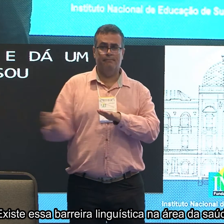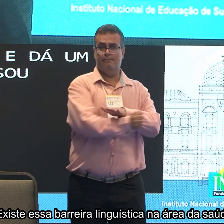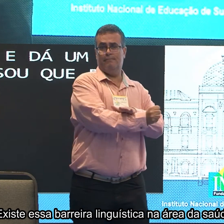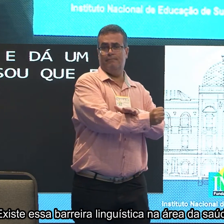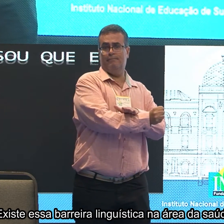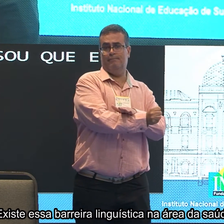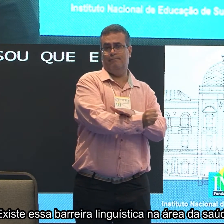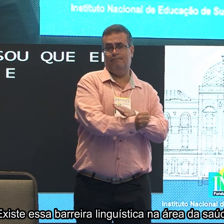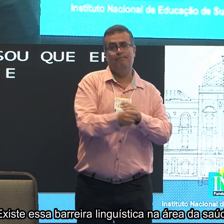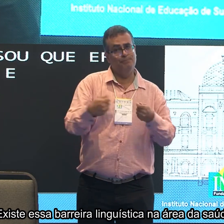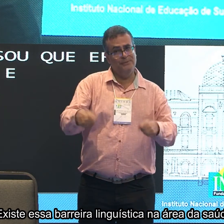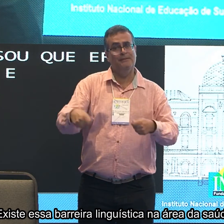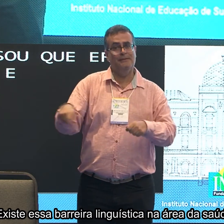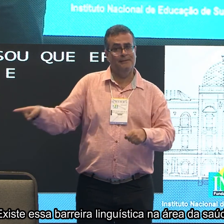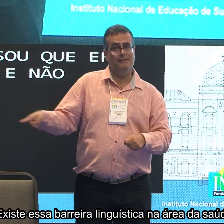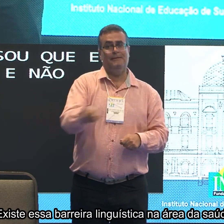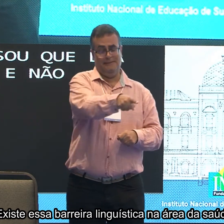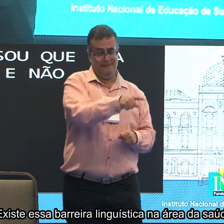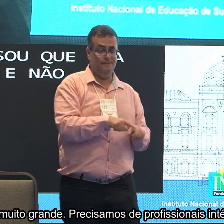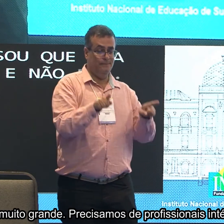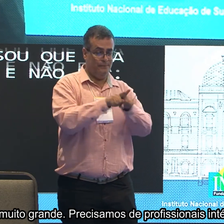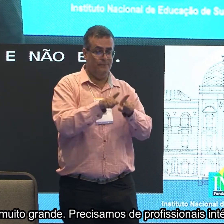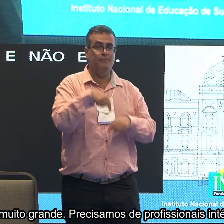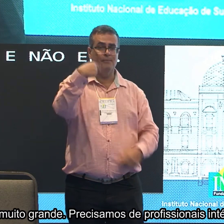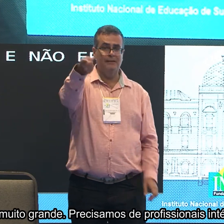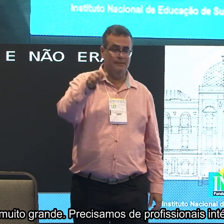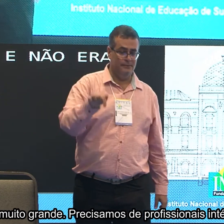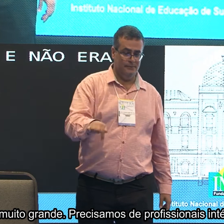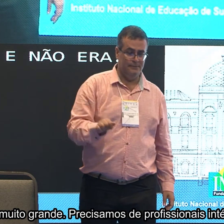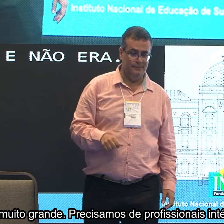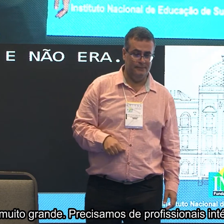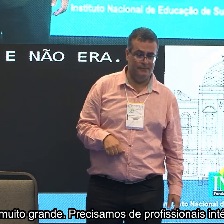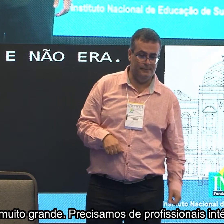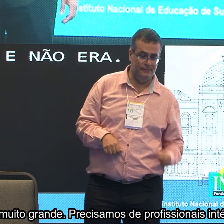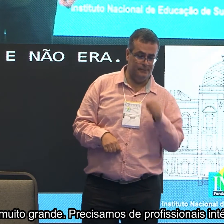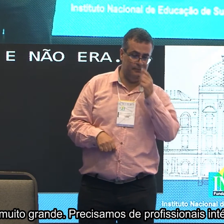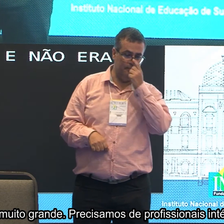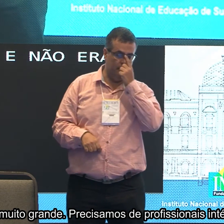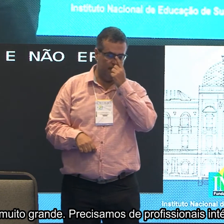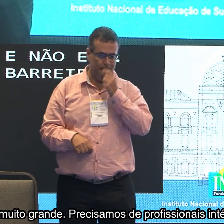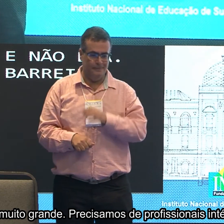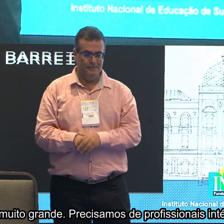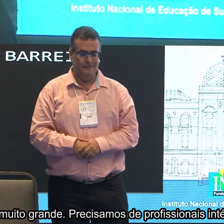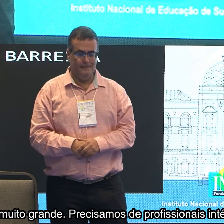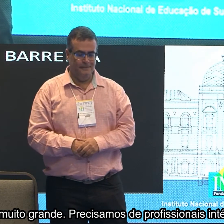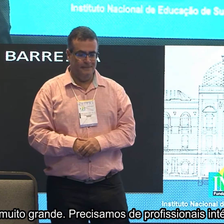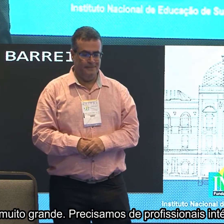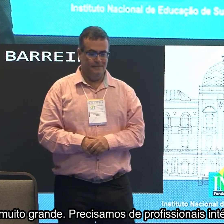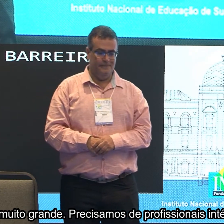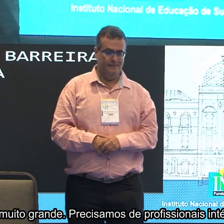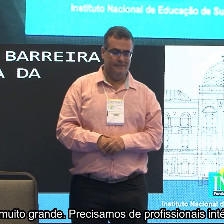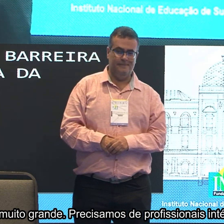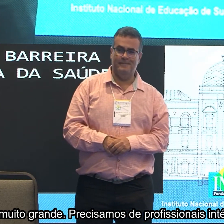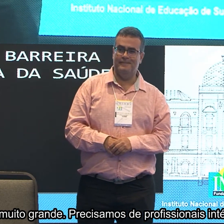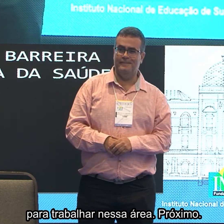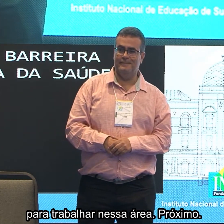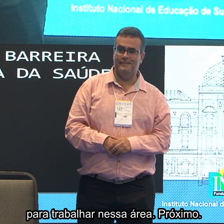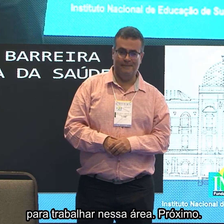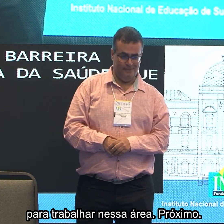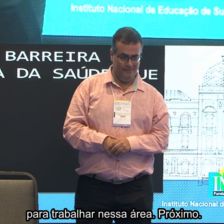existe essa barreira linguística na área da saúde que é muito grande. E precisamos de profissionais intérpretes para trabalhar nessa área.